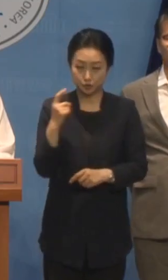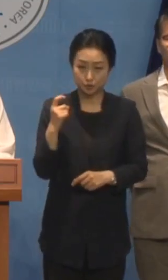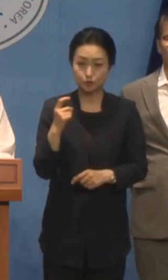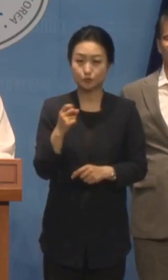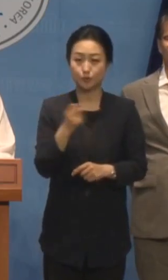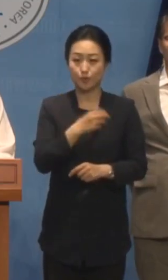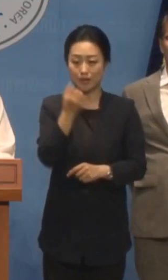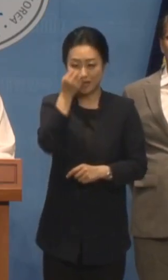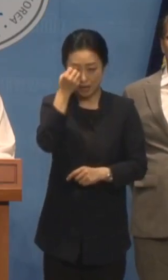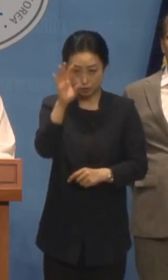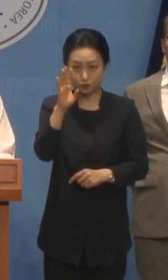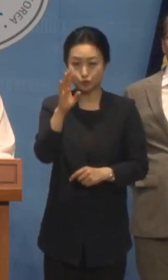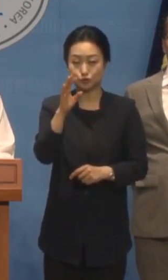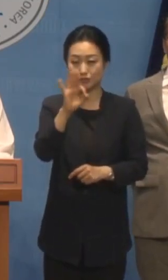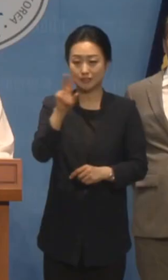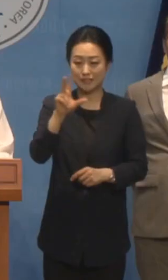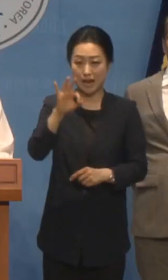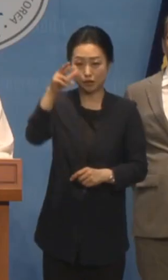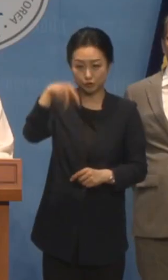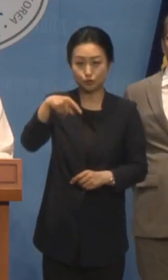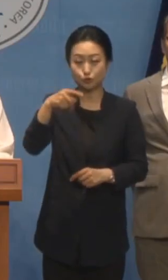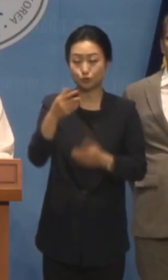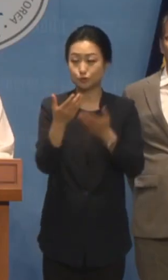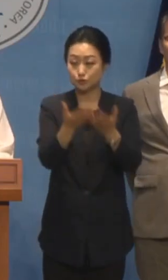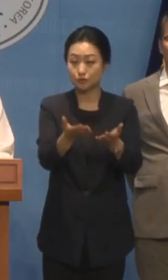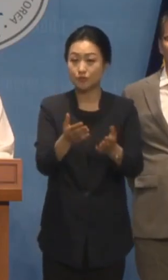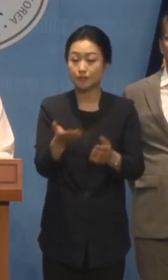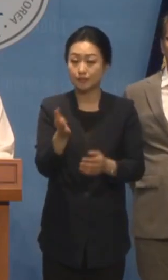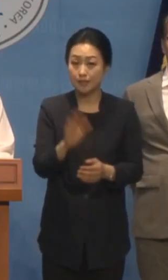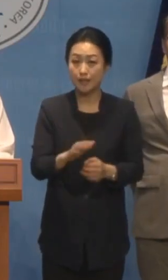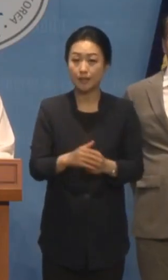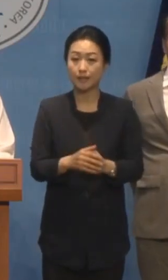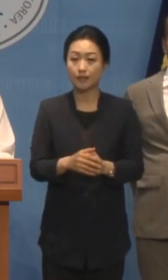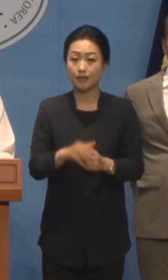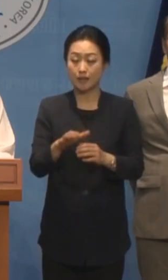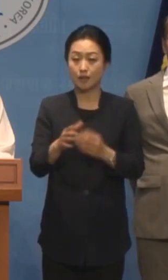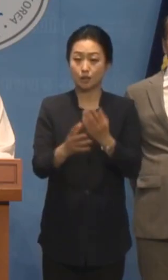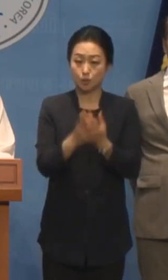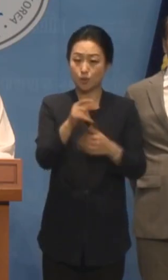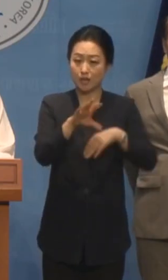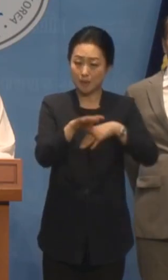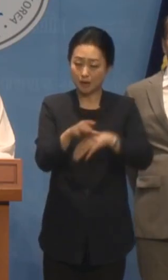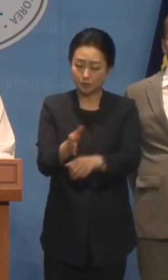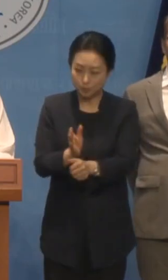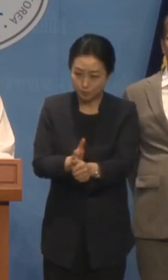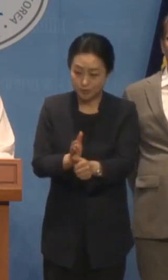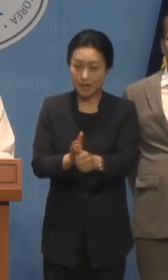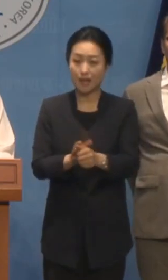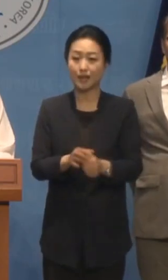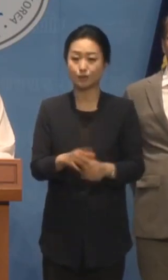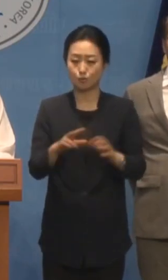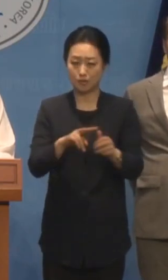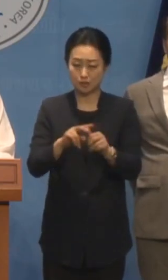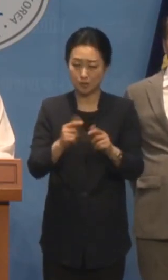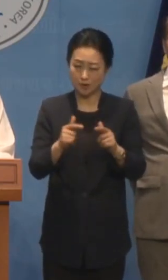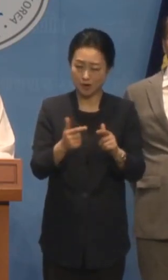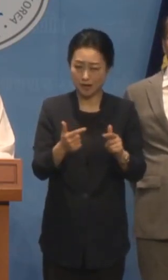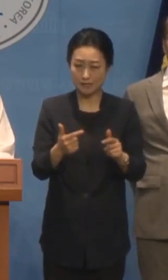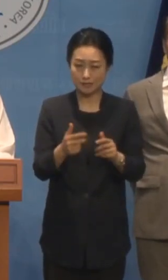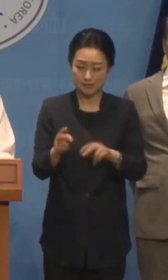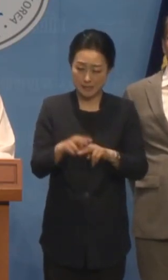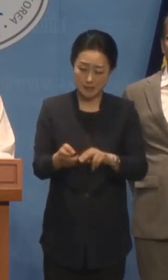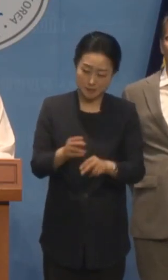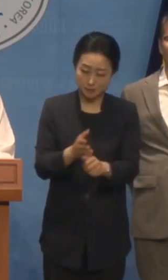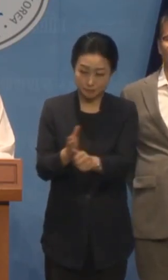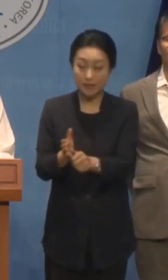하원의원이 사망 시 현충원 안장, 국정자문위원 임명, 통일방송 재개 등을 청탁하였다. 이는 포괄적으로